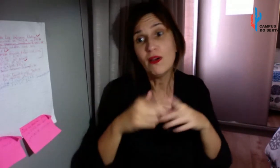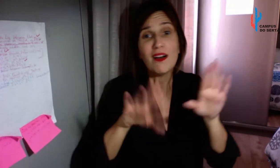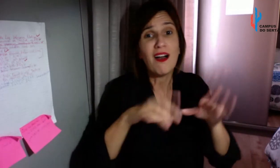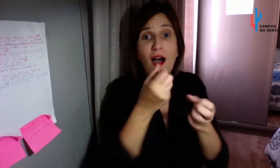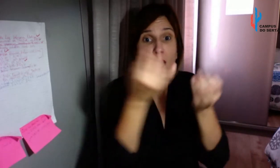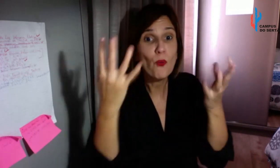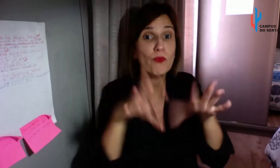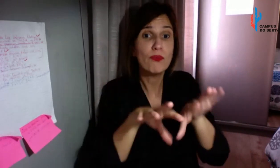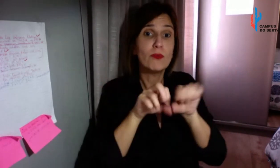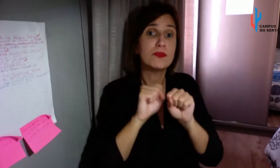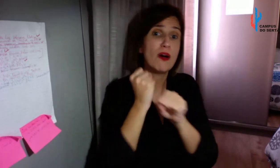do referencial,